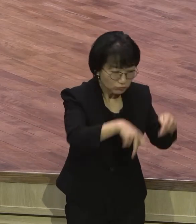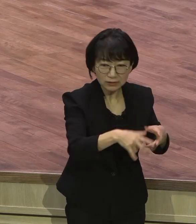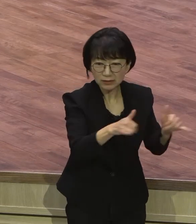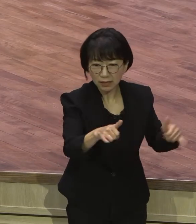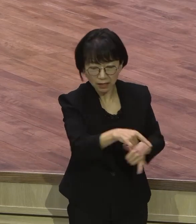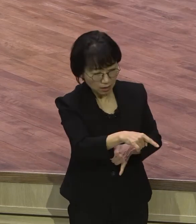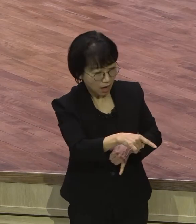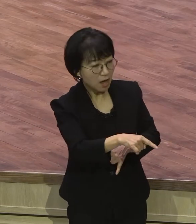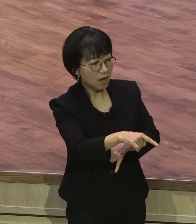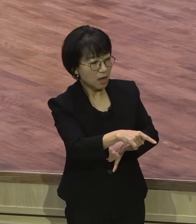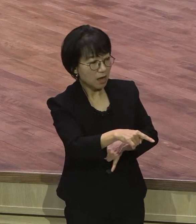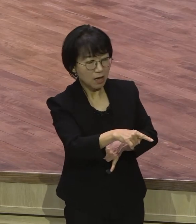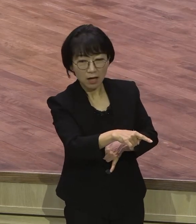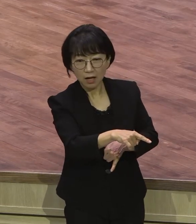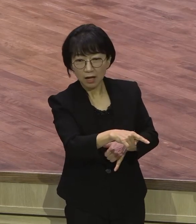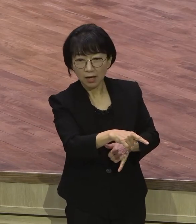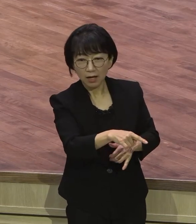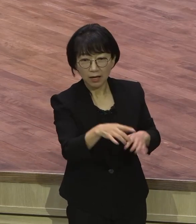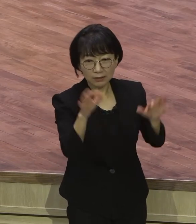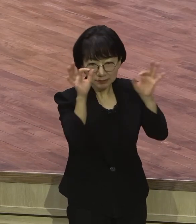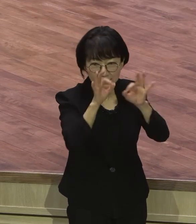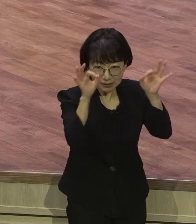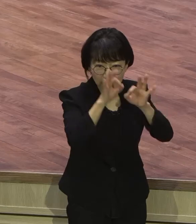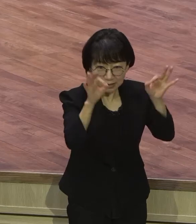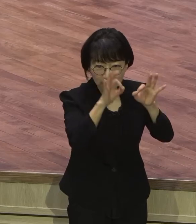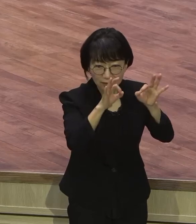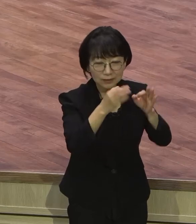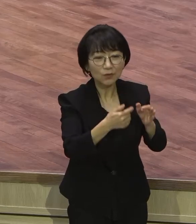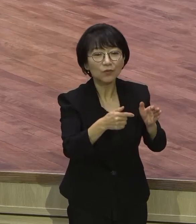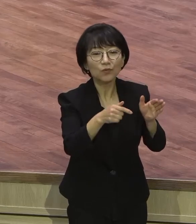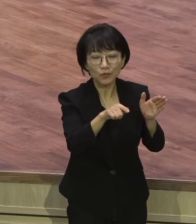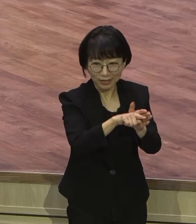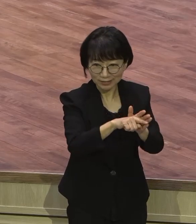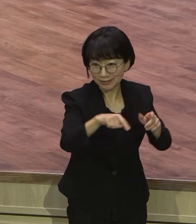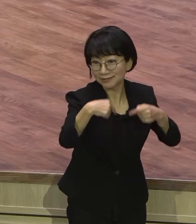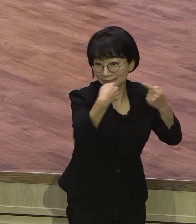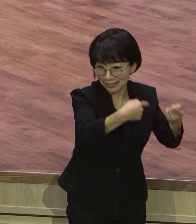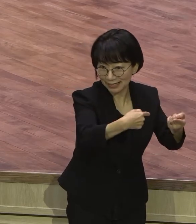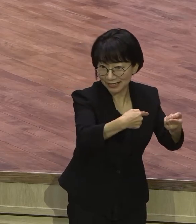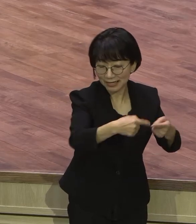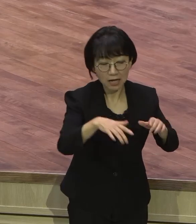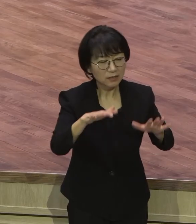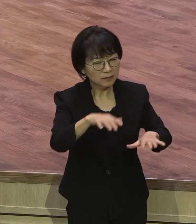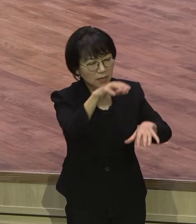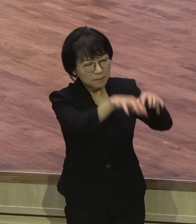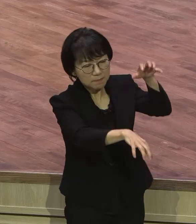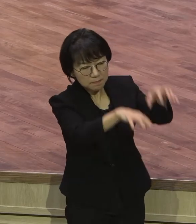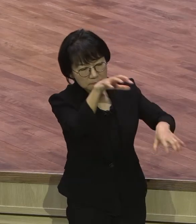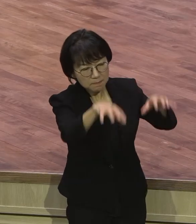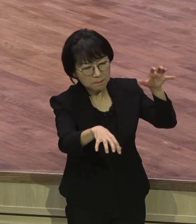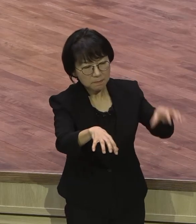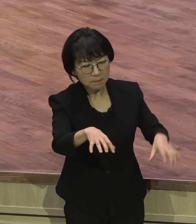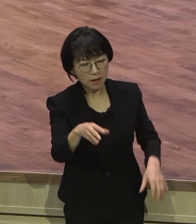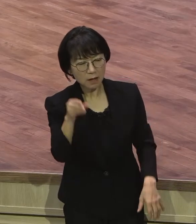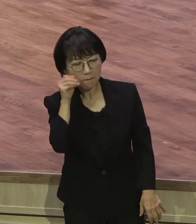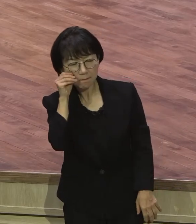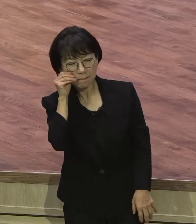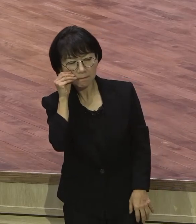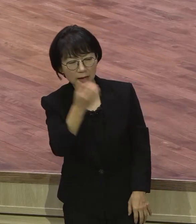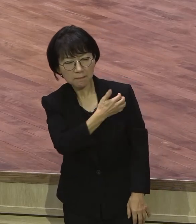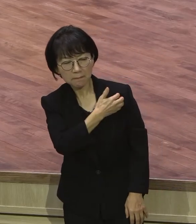찾으러 가는 삶, 영계 모든 성도들 지금도 현장에 빈 곳이 많습니다. 빈 곳이